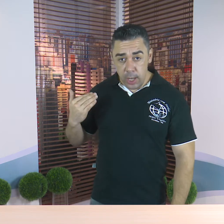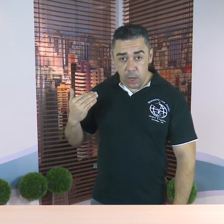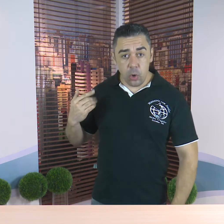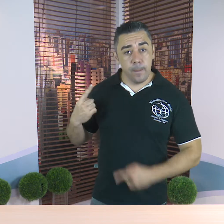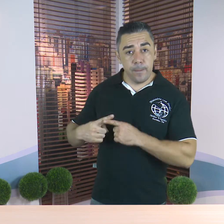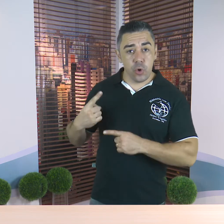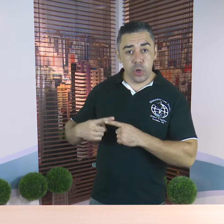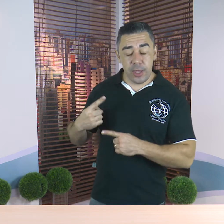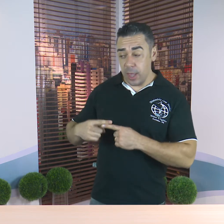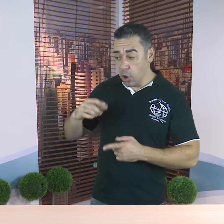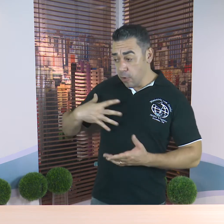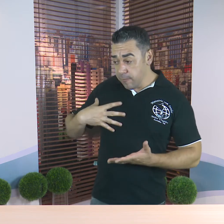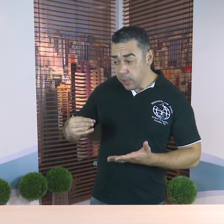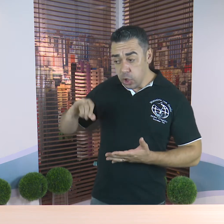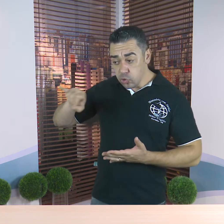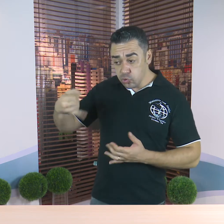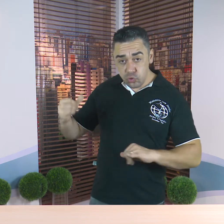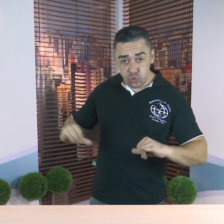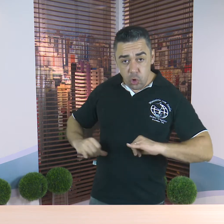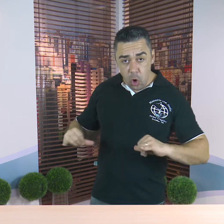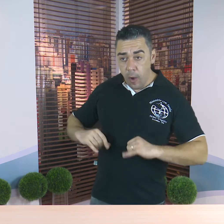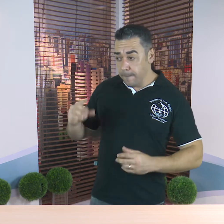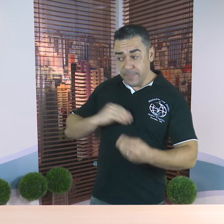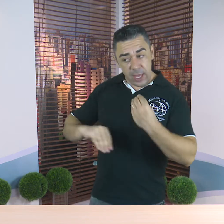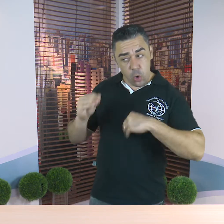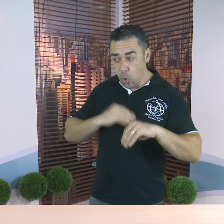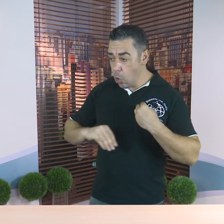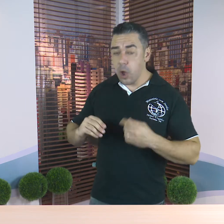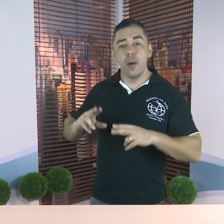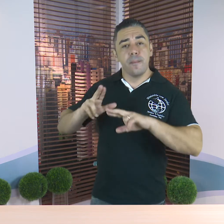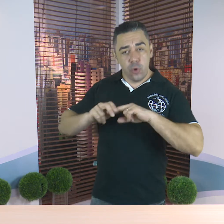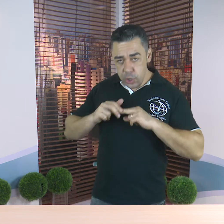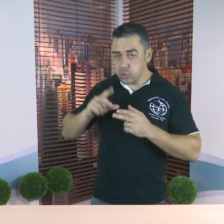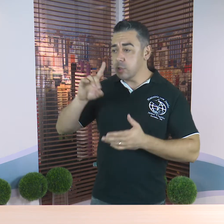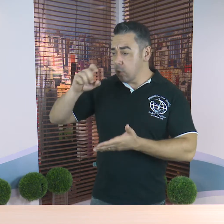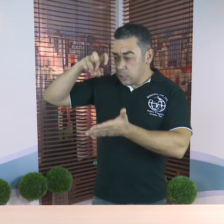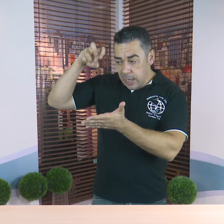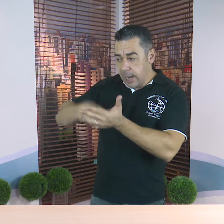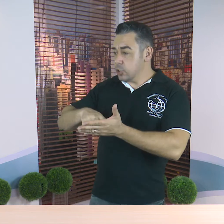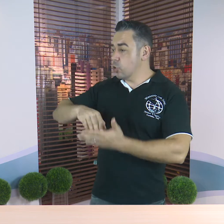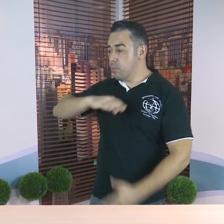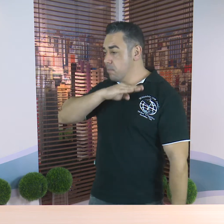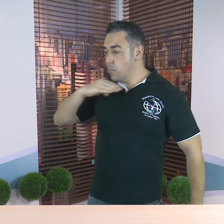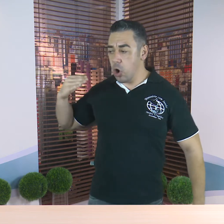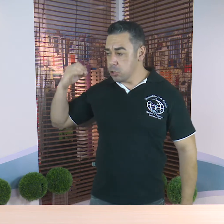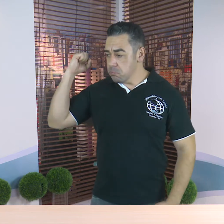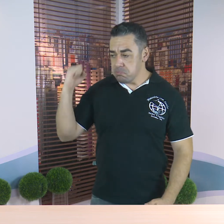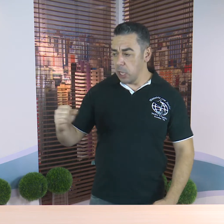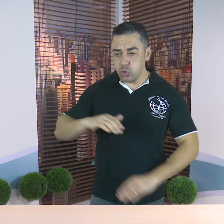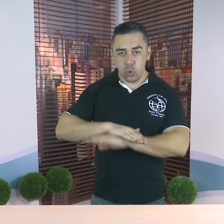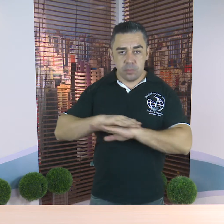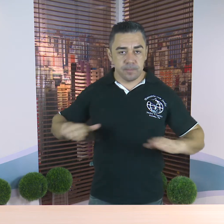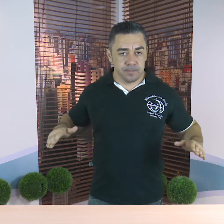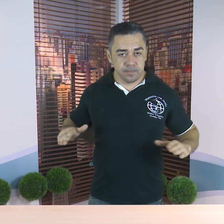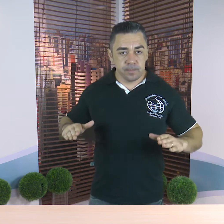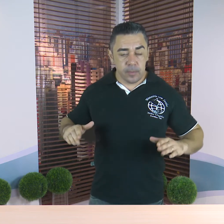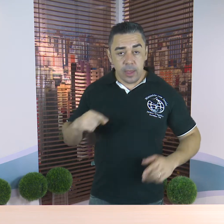pecado. Deus punira-os com a morte. Ele estava convencido de que isso só